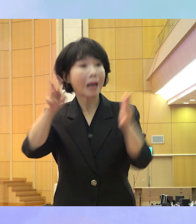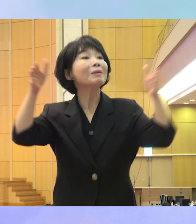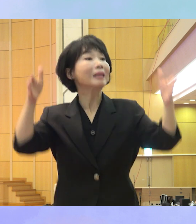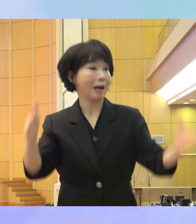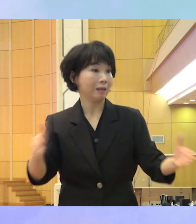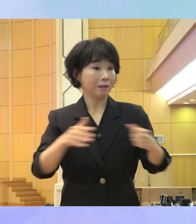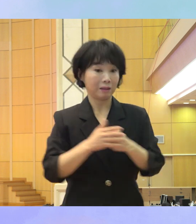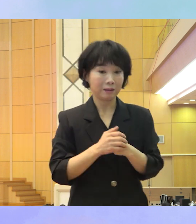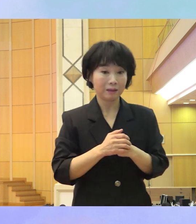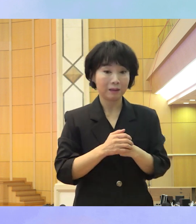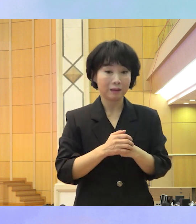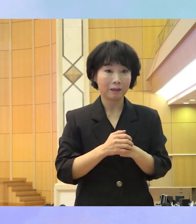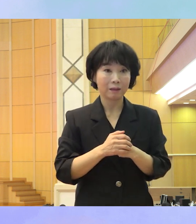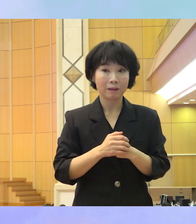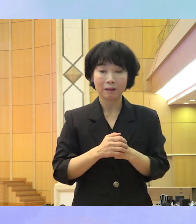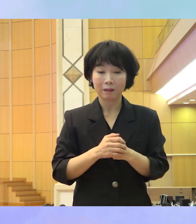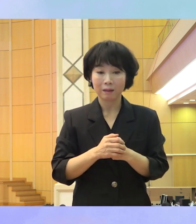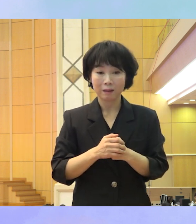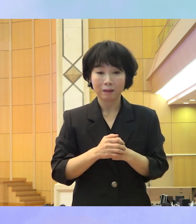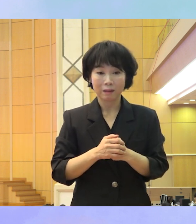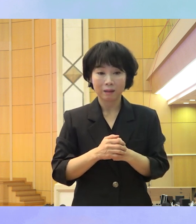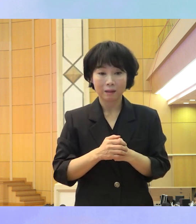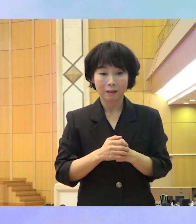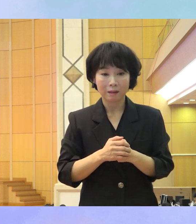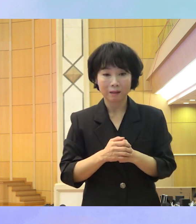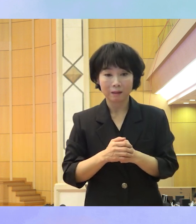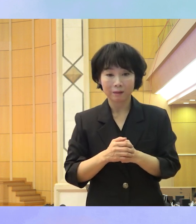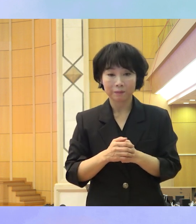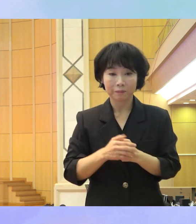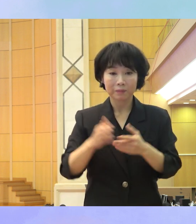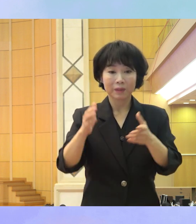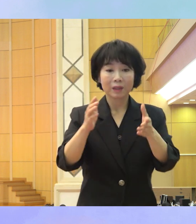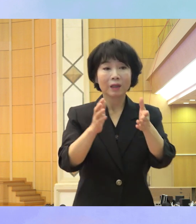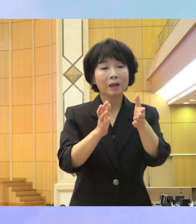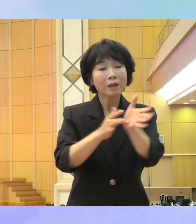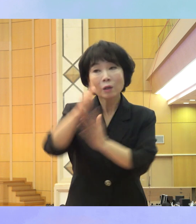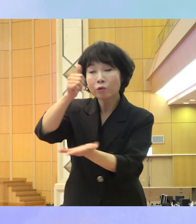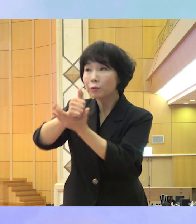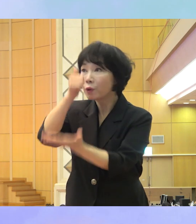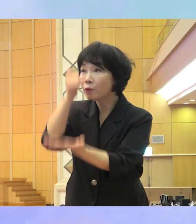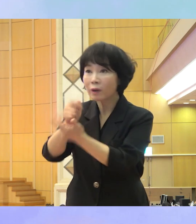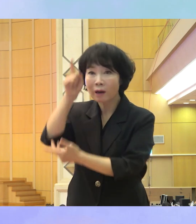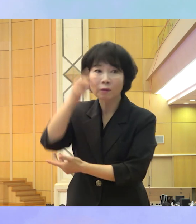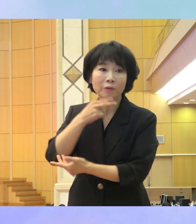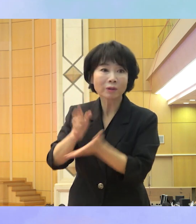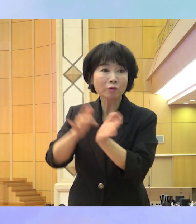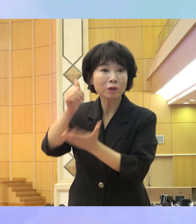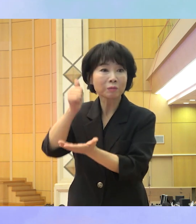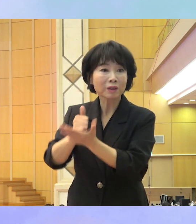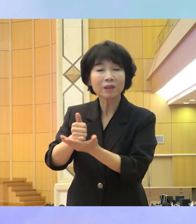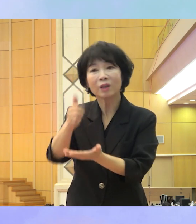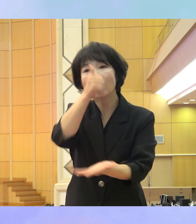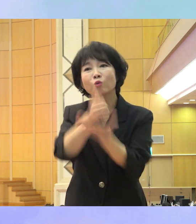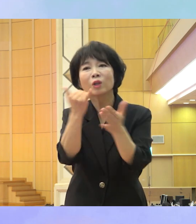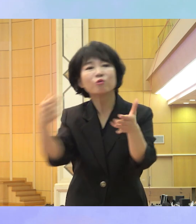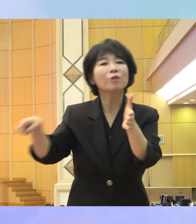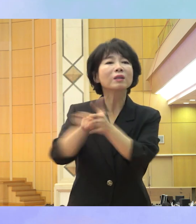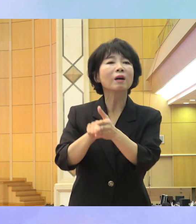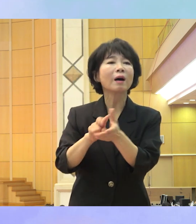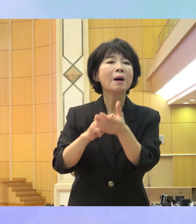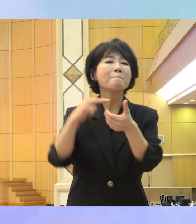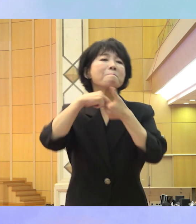그래서 죄인에게 예수님이 마치 죄인처럼 팔린다라고 하는, 십자가 진다고